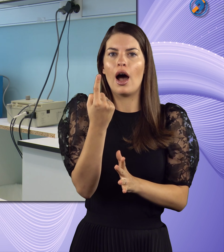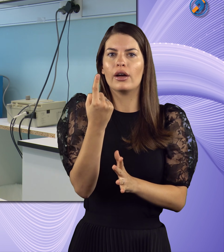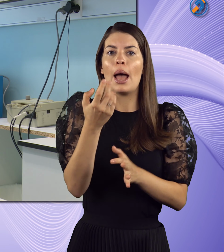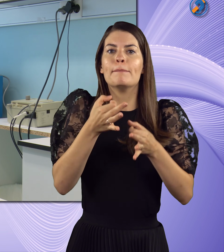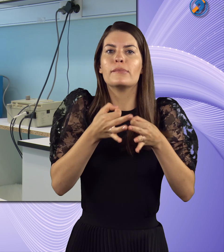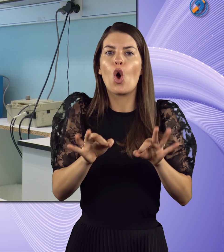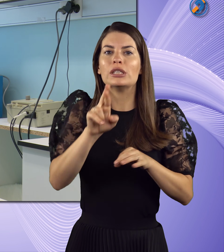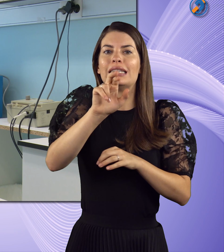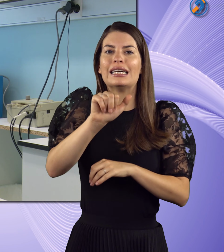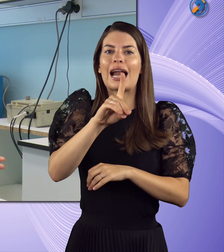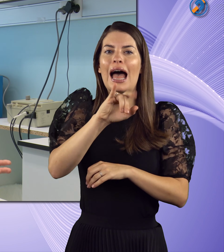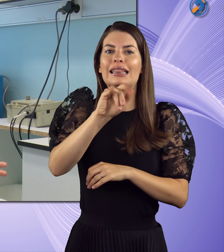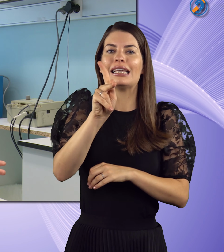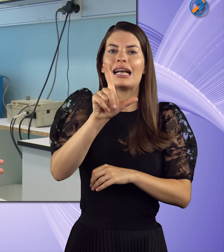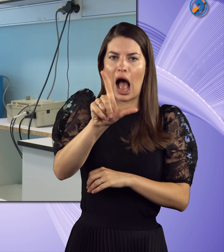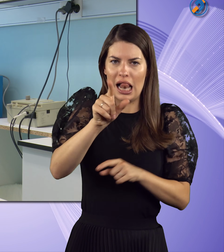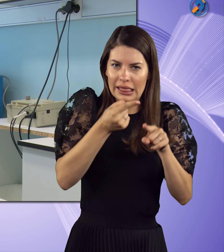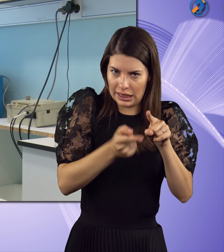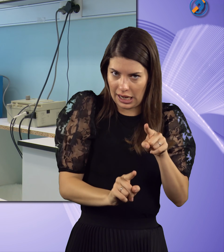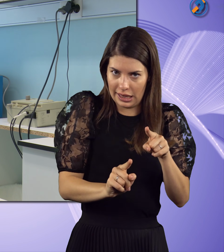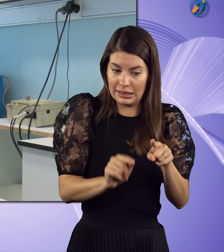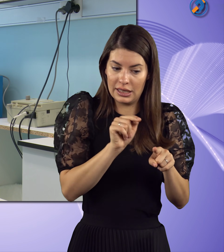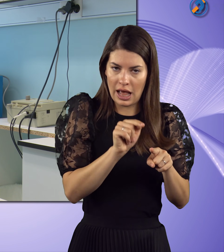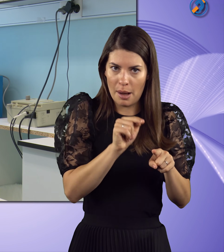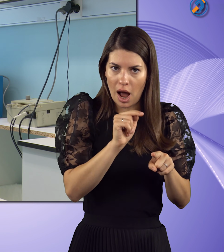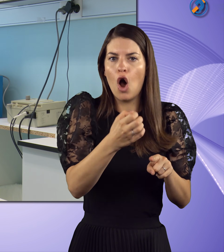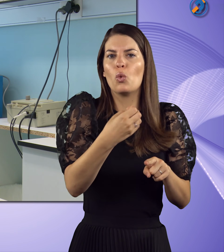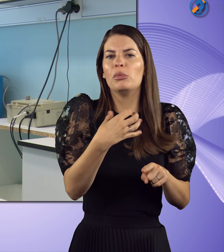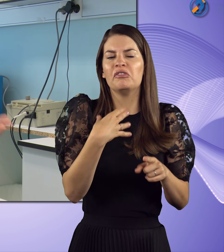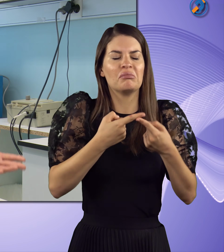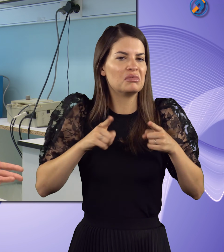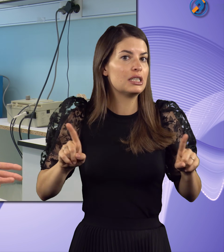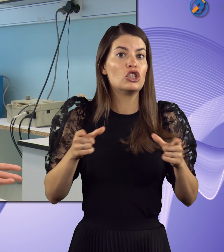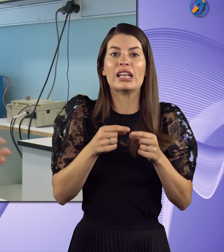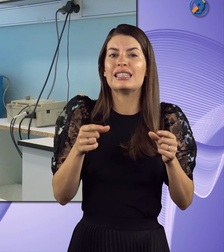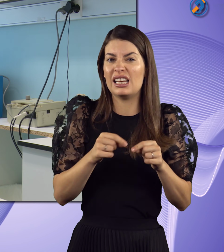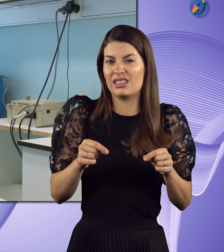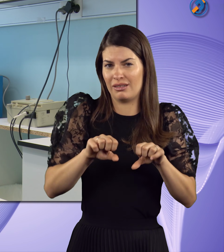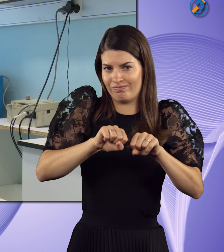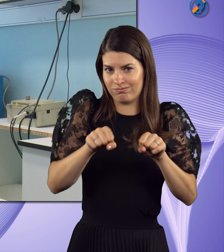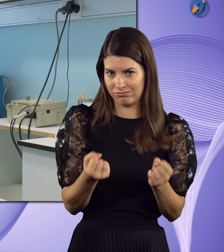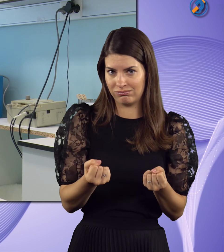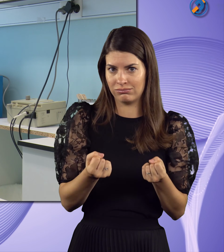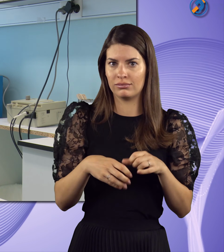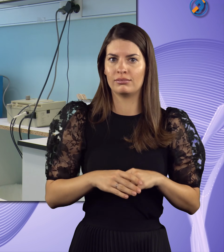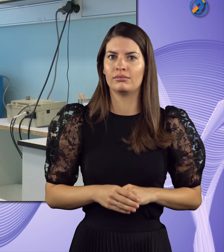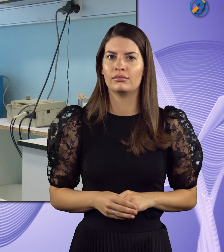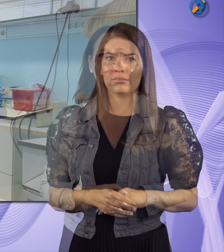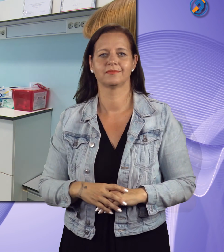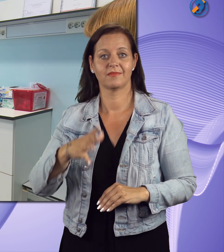nastanek nečesa, kar se imenuje prosti radikali. In ti prosti radikali delujejo potem na različne celice, ki jih